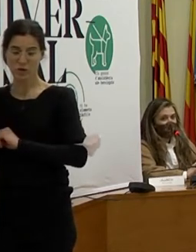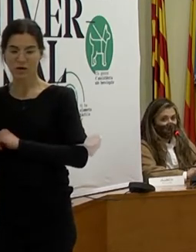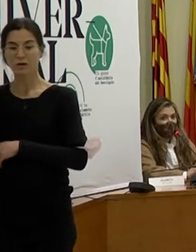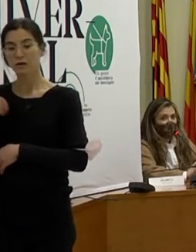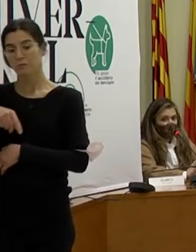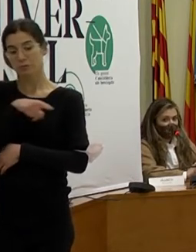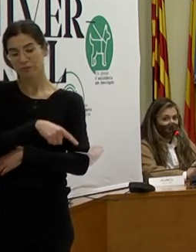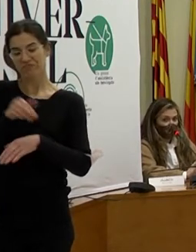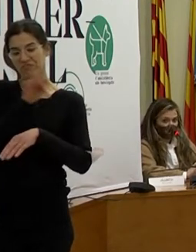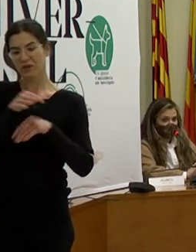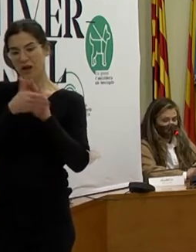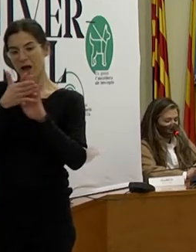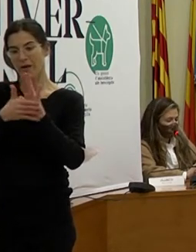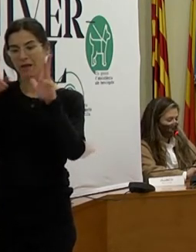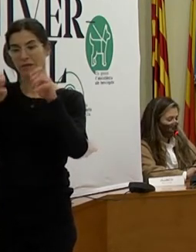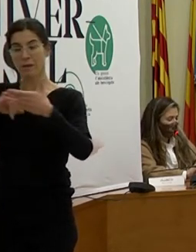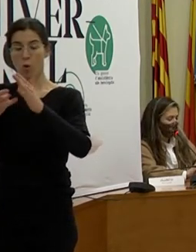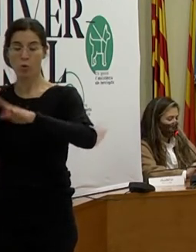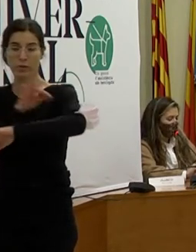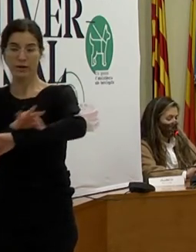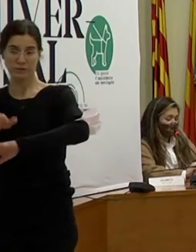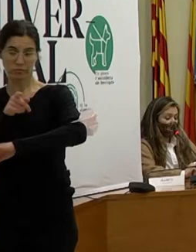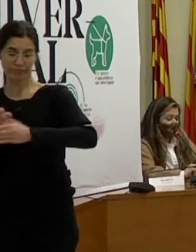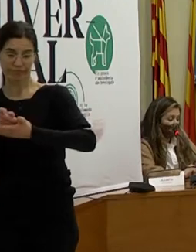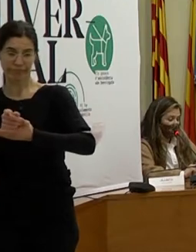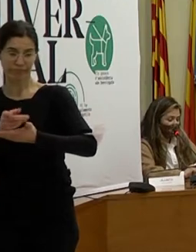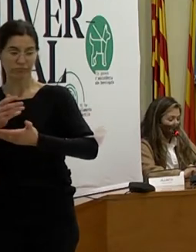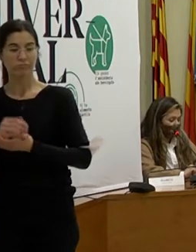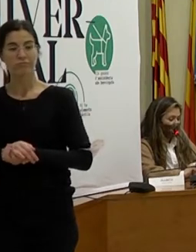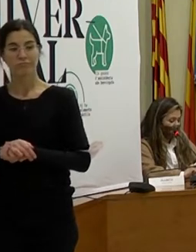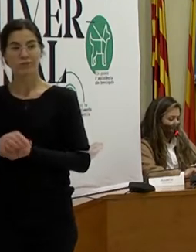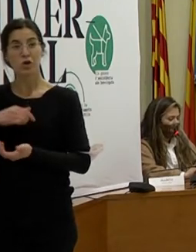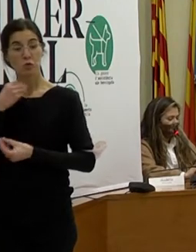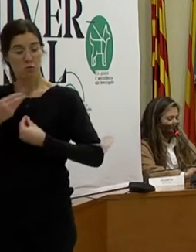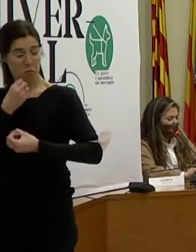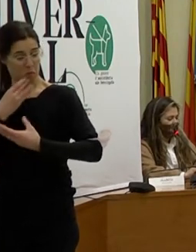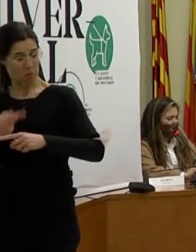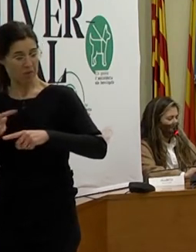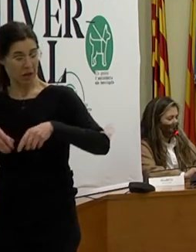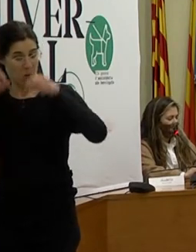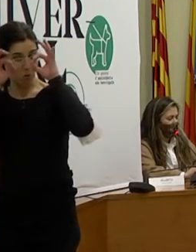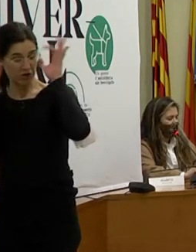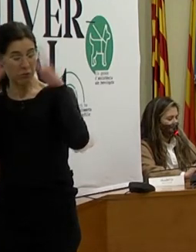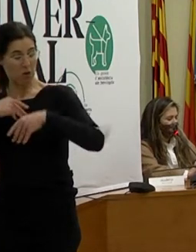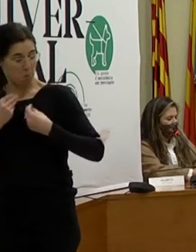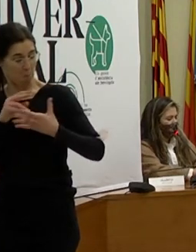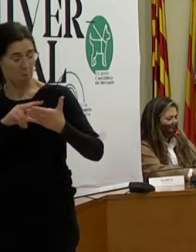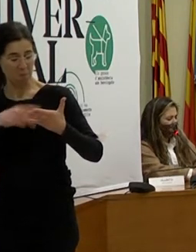tractarà el tema d'urbanisme. Bueno, ho he fet molt bé perquè no porto ulleres i ho estic veient bé.